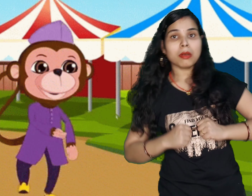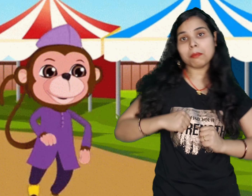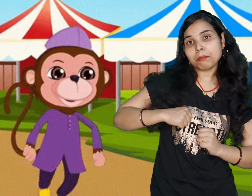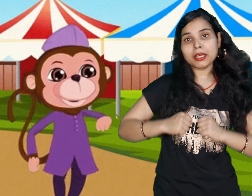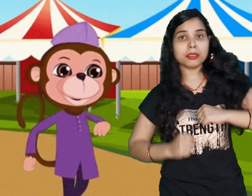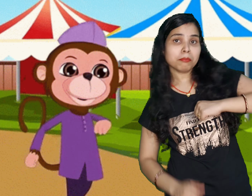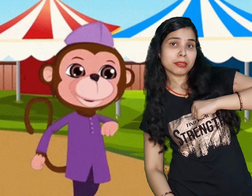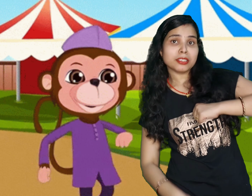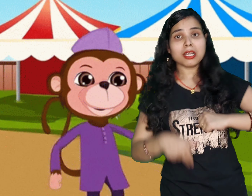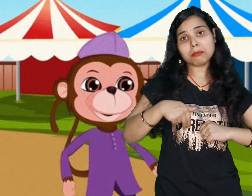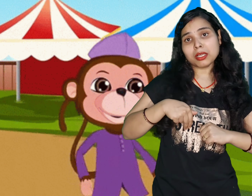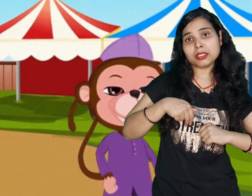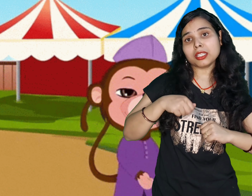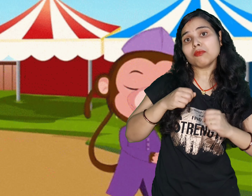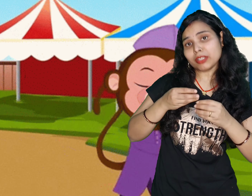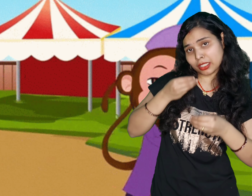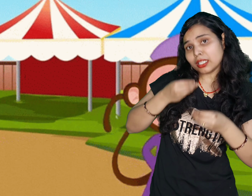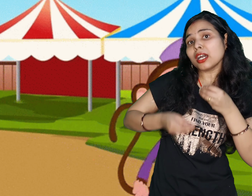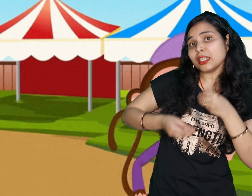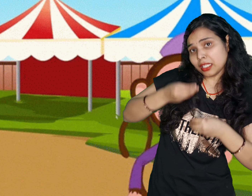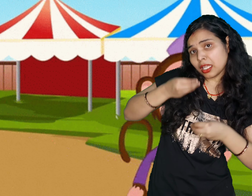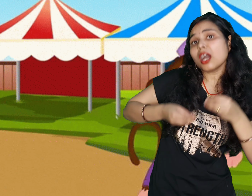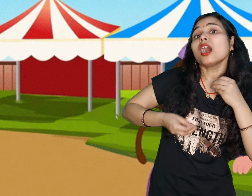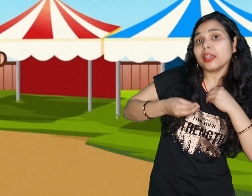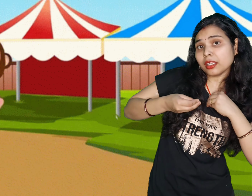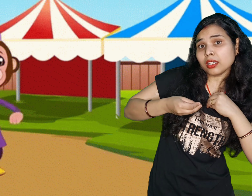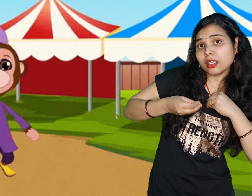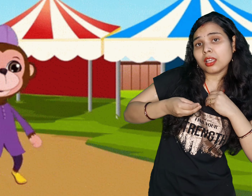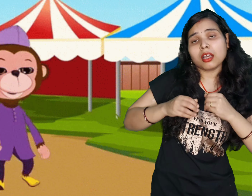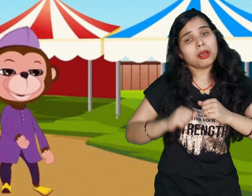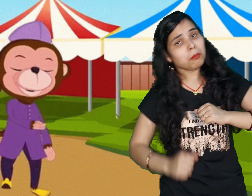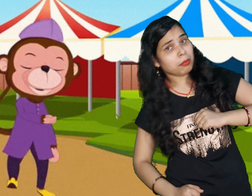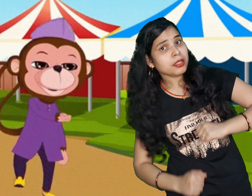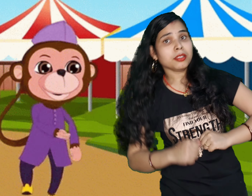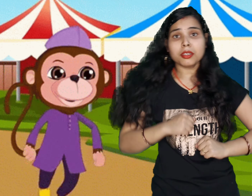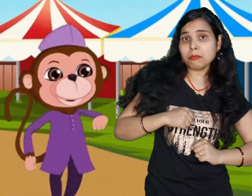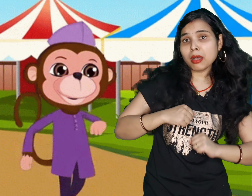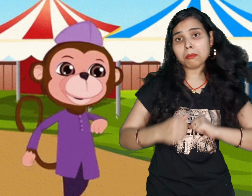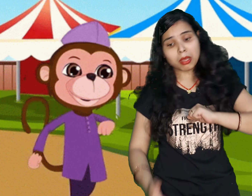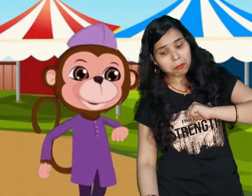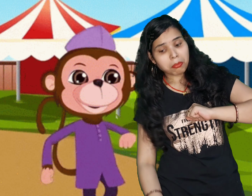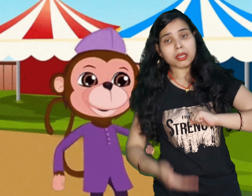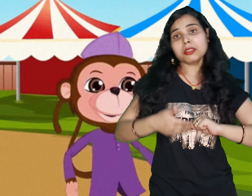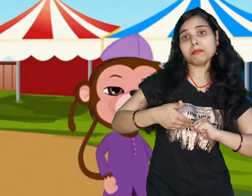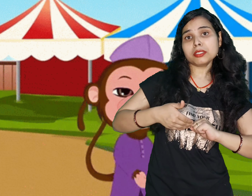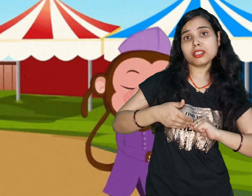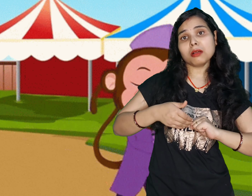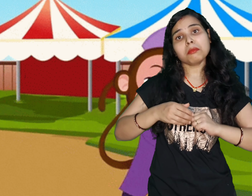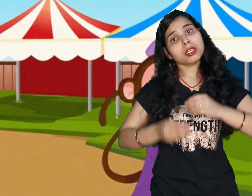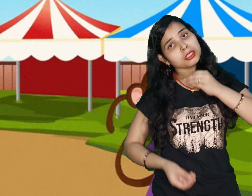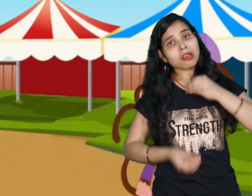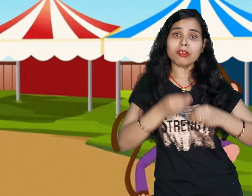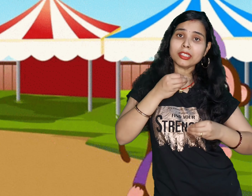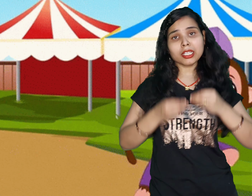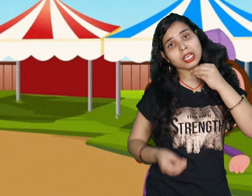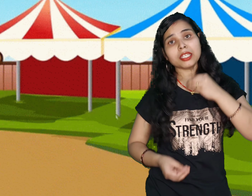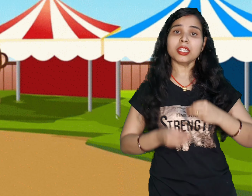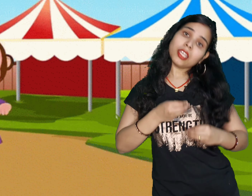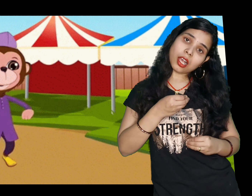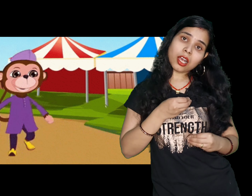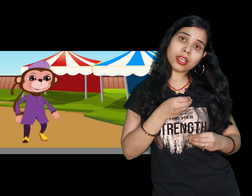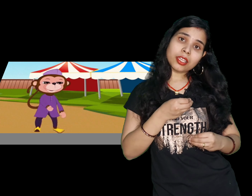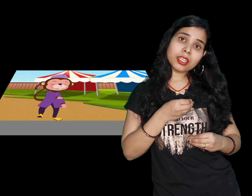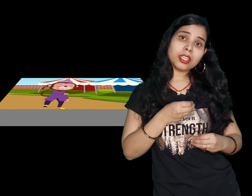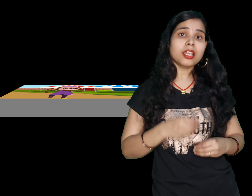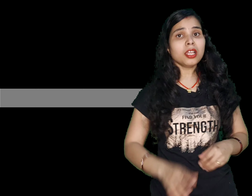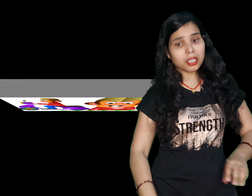बंदर मामा पहन पजामा दावत खाने आए। बंदर मामा पहन पजामा दावत